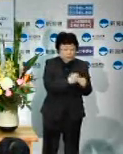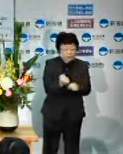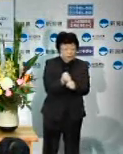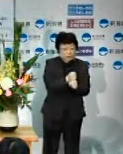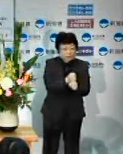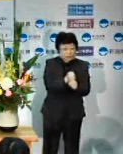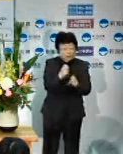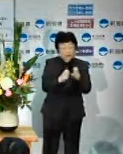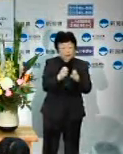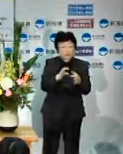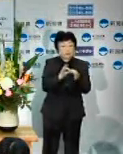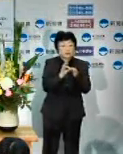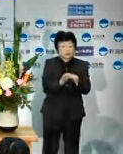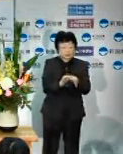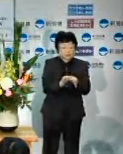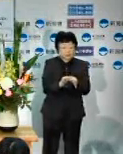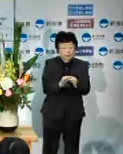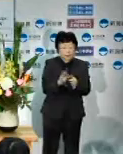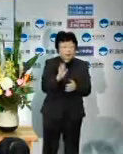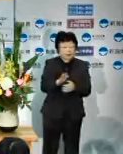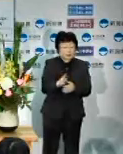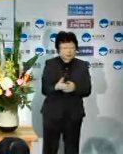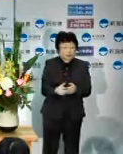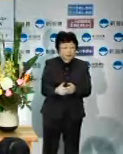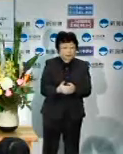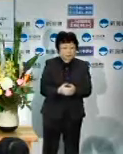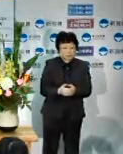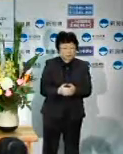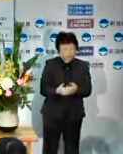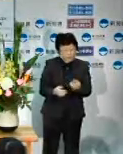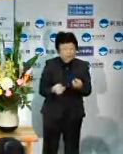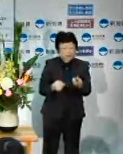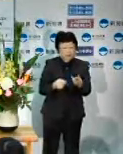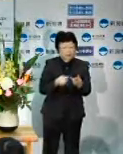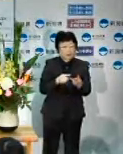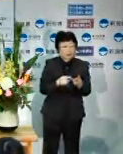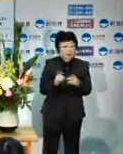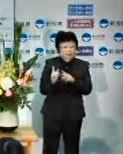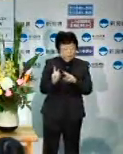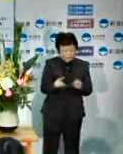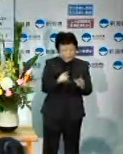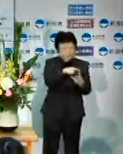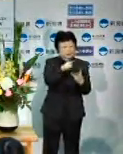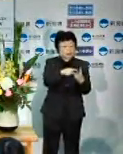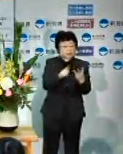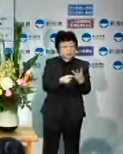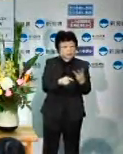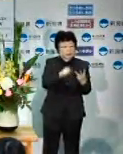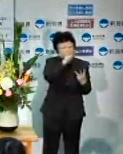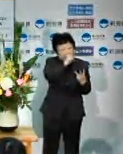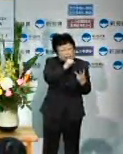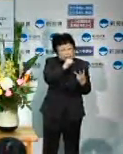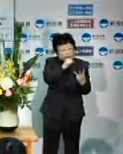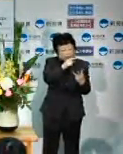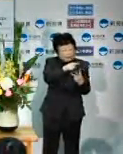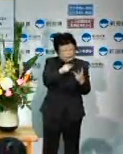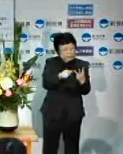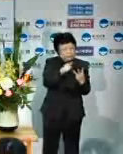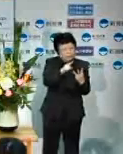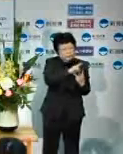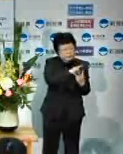ら教えていただきたいと思います。 この3つは別に何か優劣をつけておりません。 その場面場面で